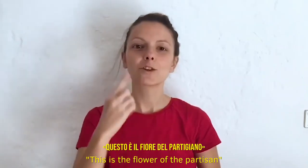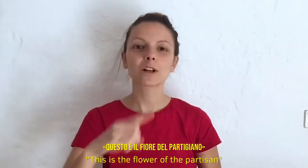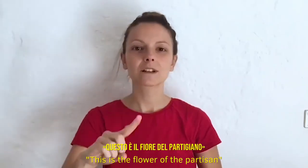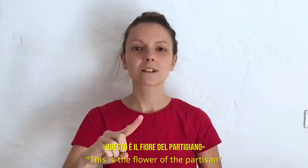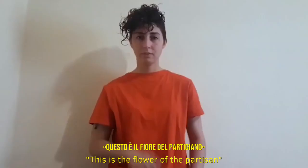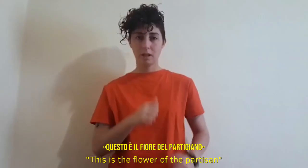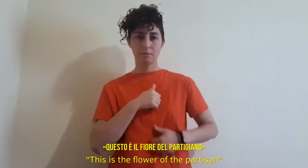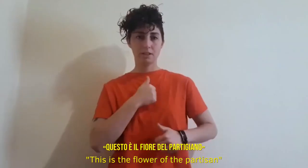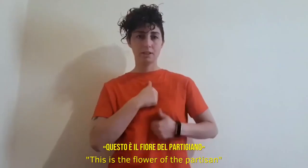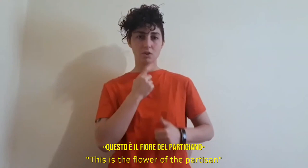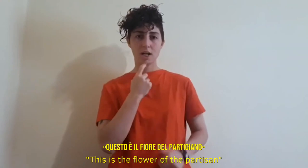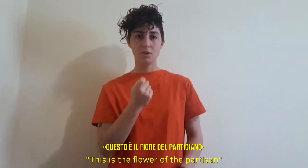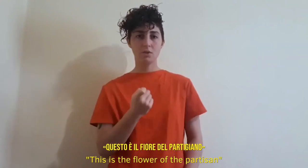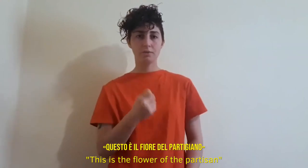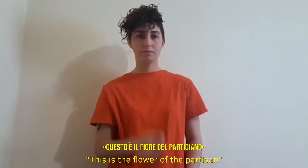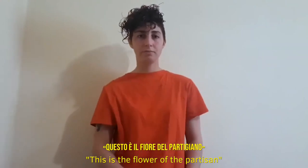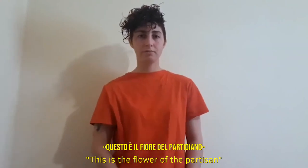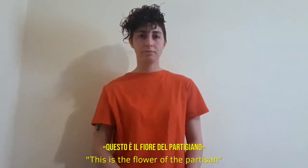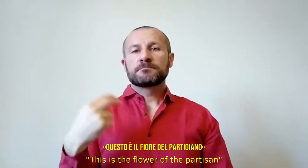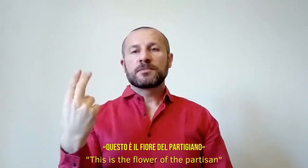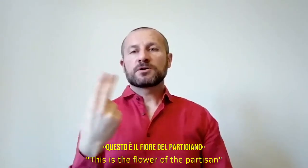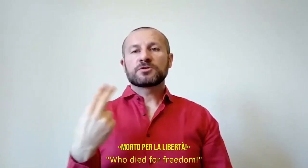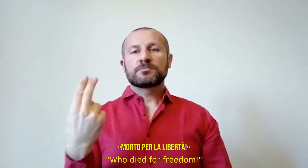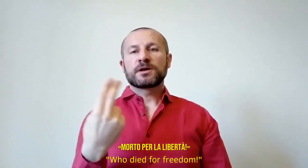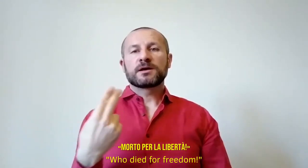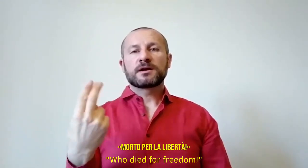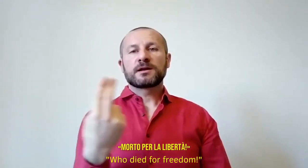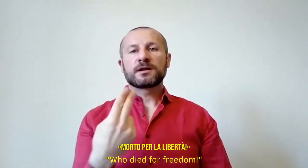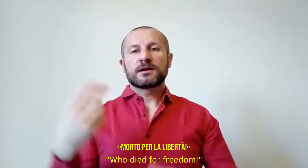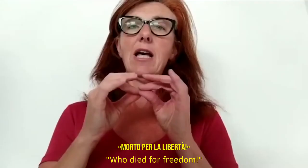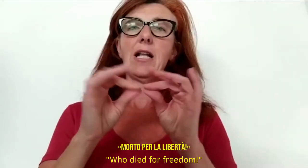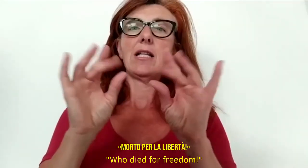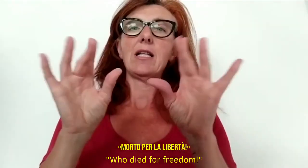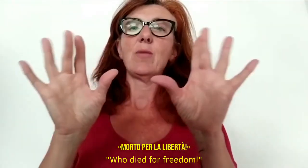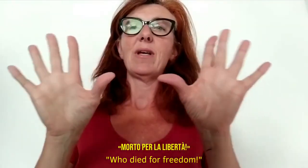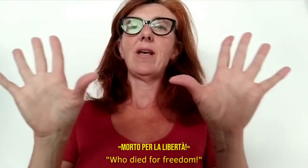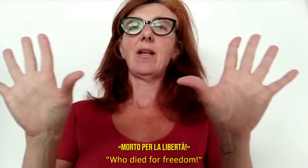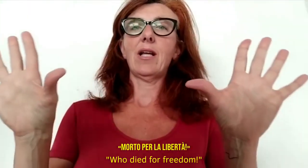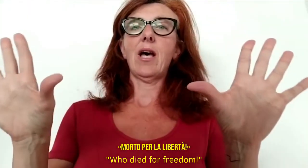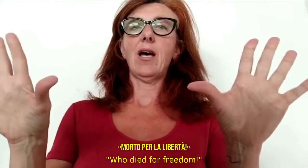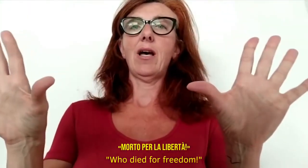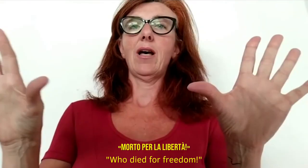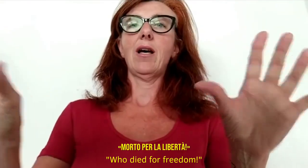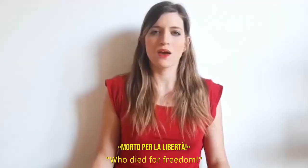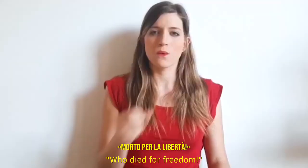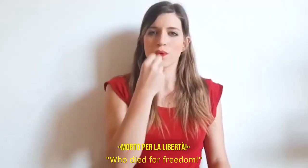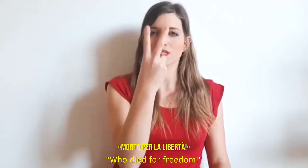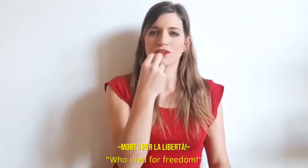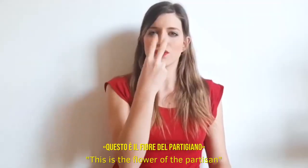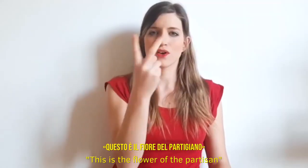fiore del partigiano, morto per la libertà, questo